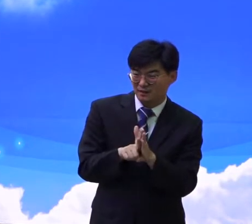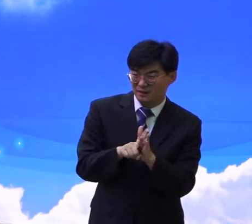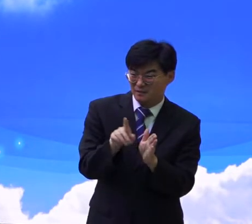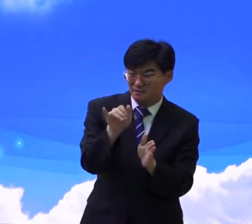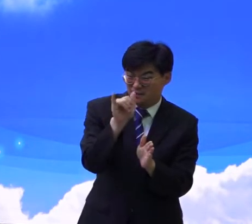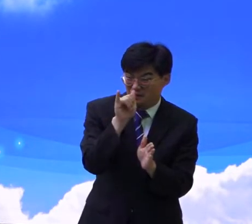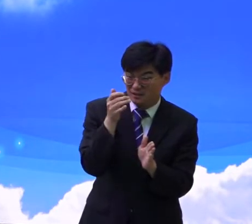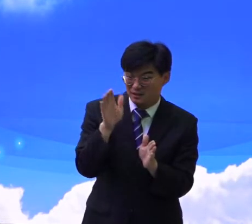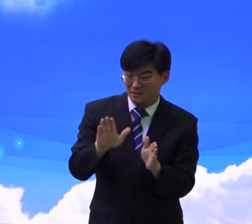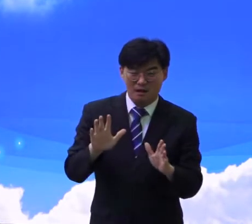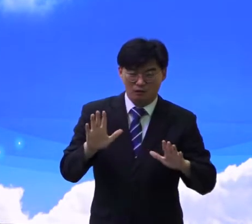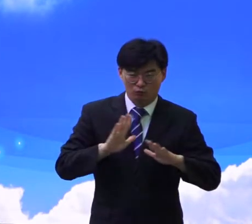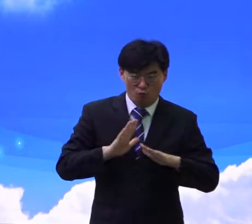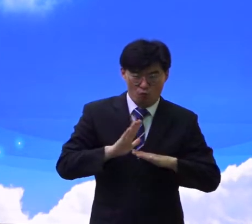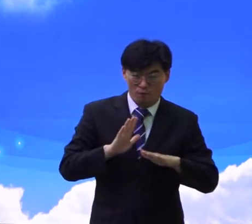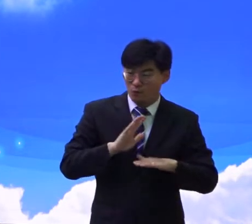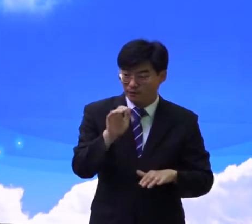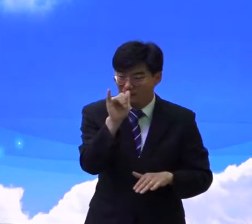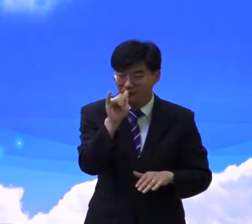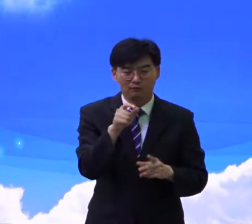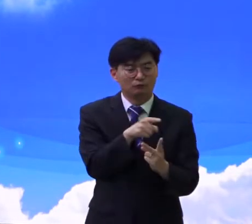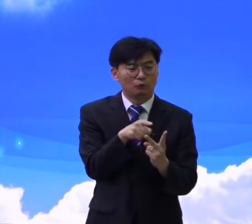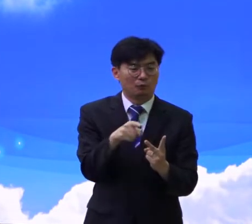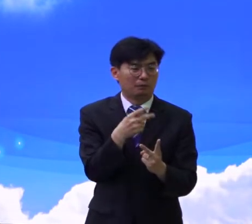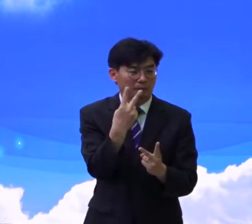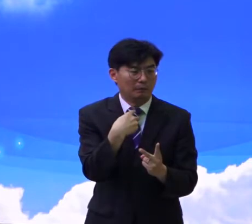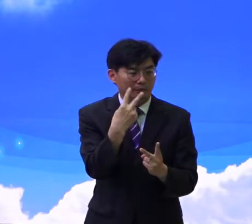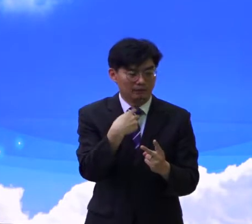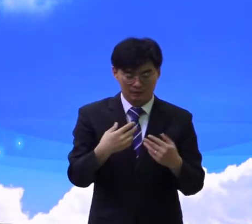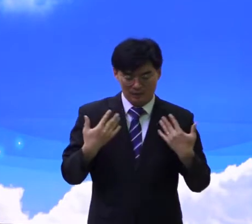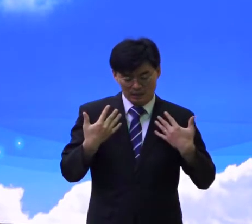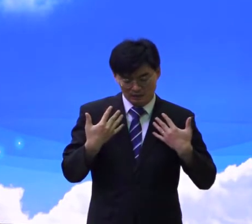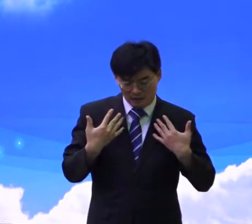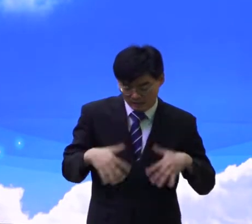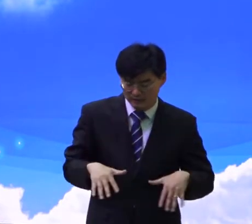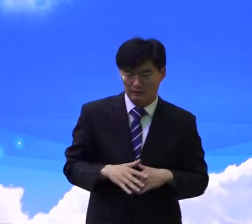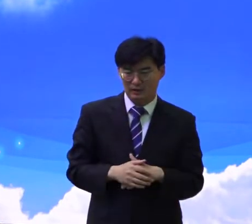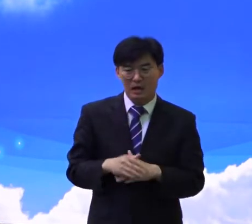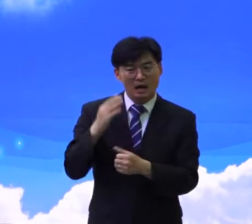의기소침하기도 하고 이런 나약했던 사사가 기드온입니다.